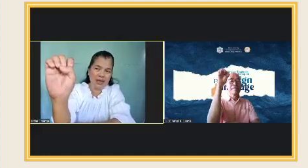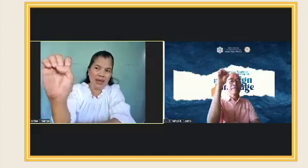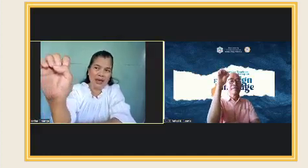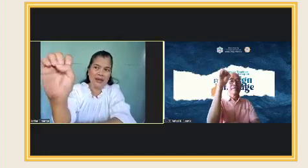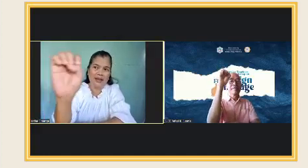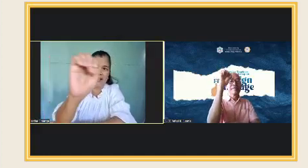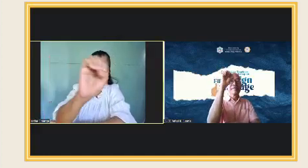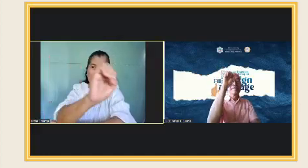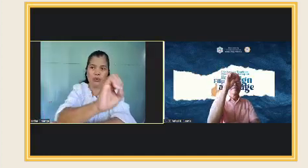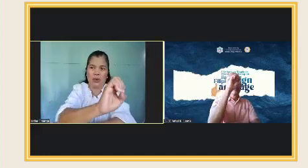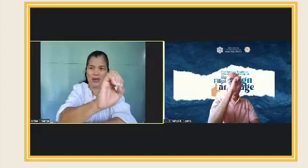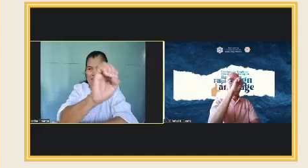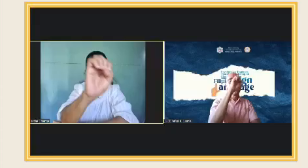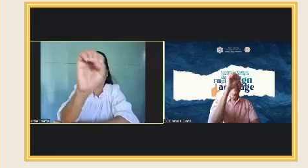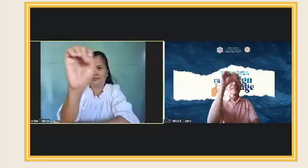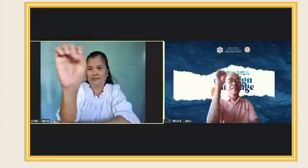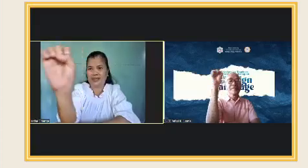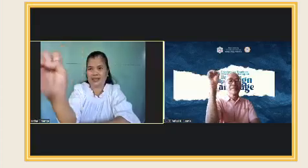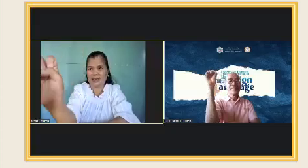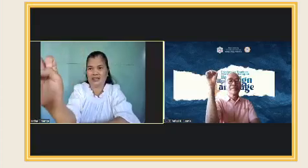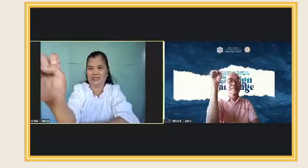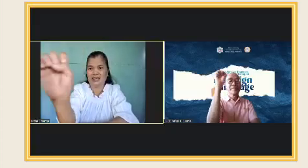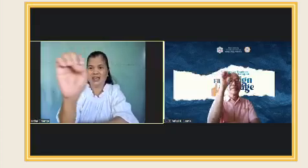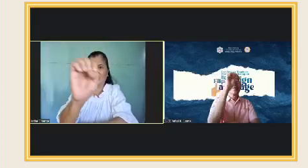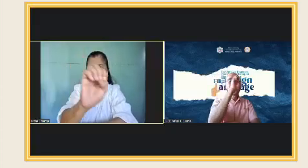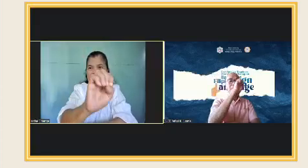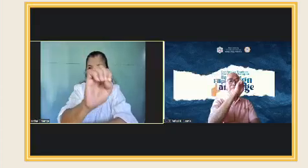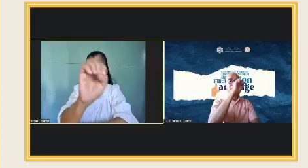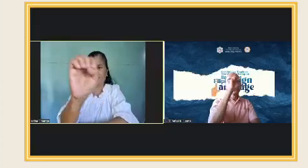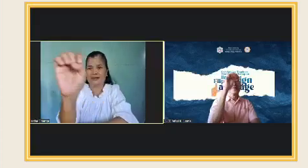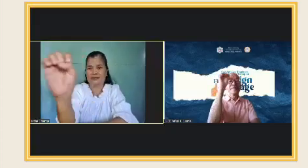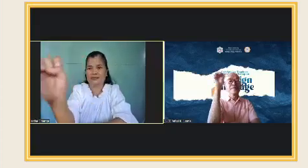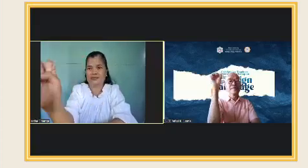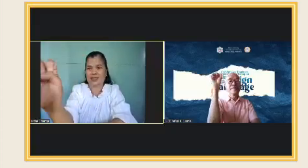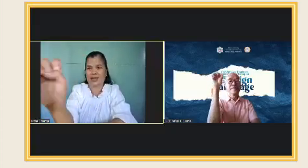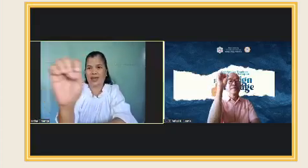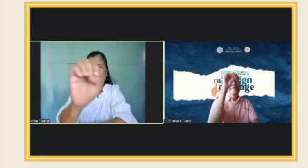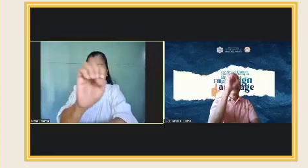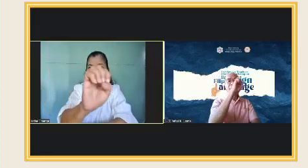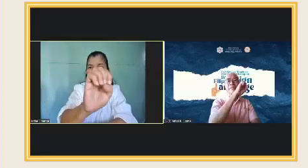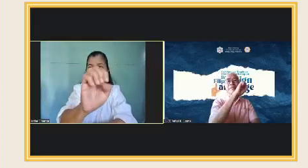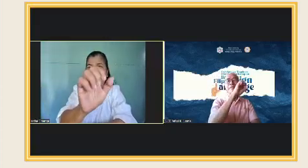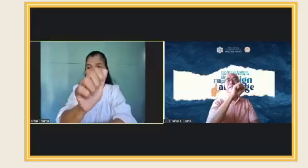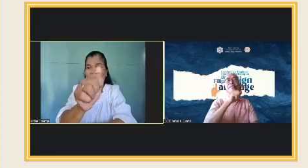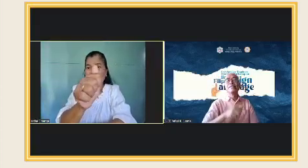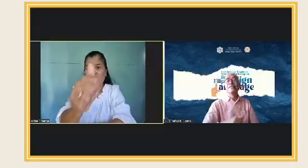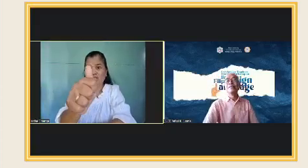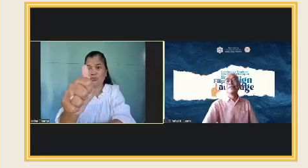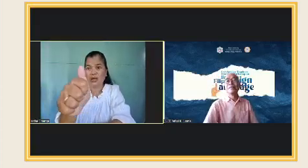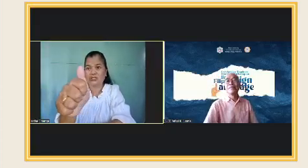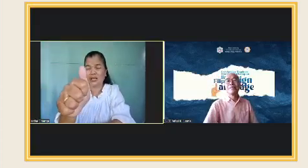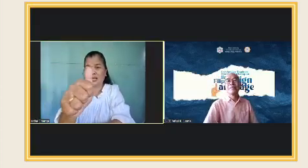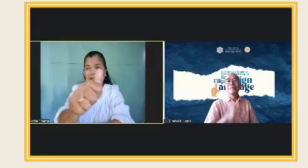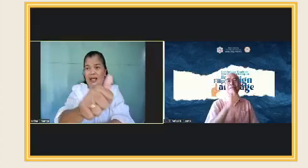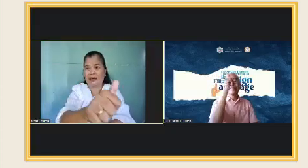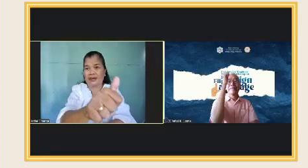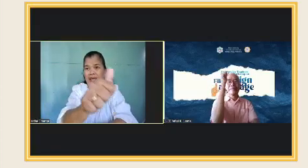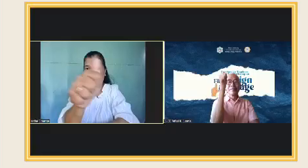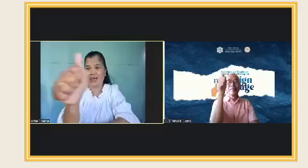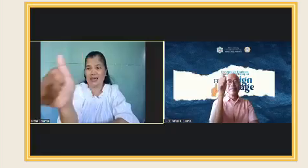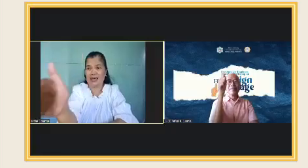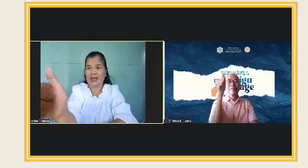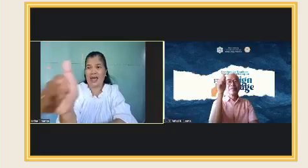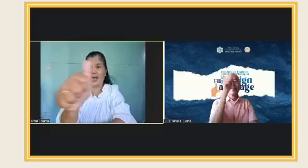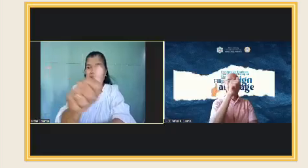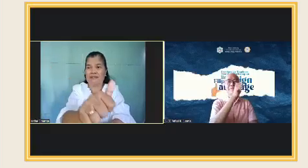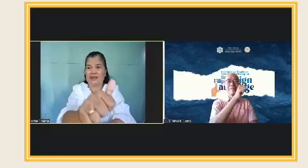your E hand and then wave. That is Easter. Okay? Pag Advent, change mo lang siya ng letter